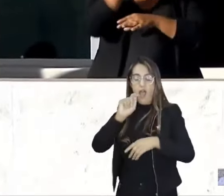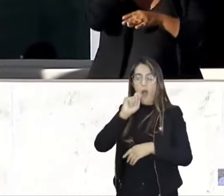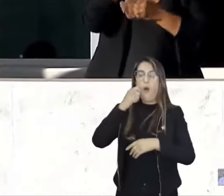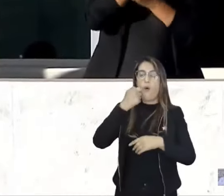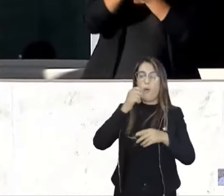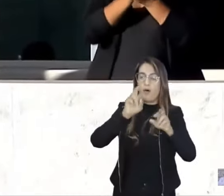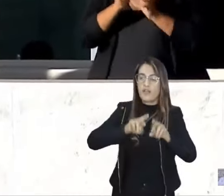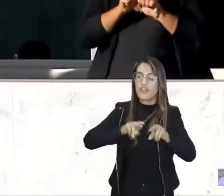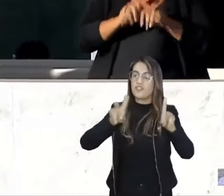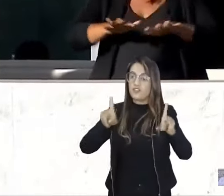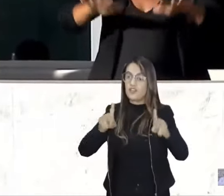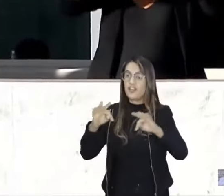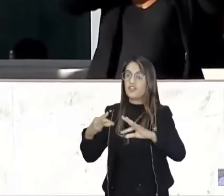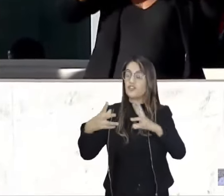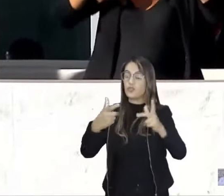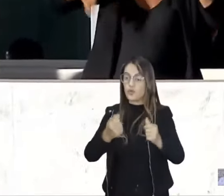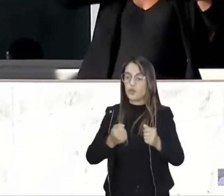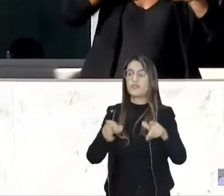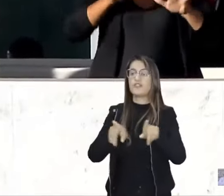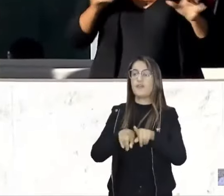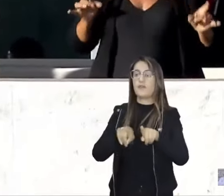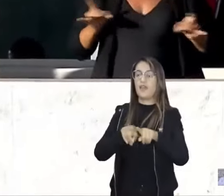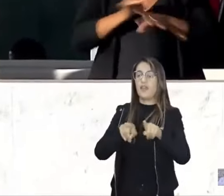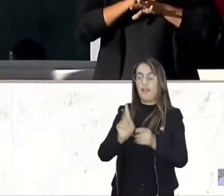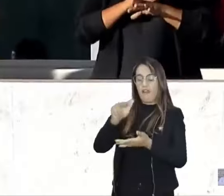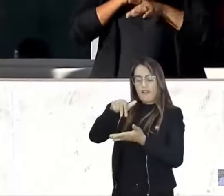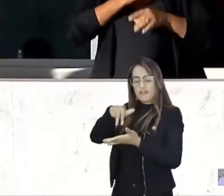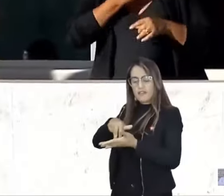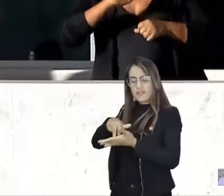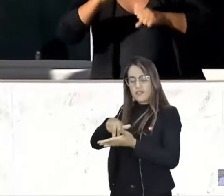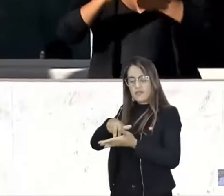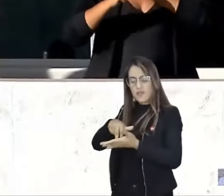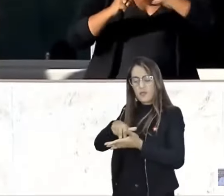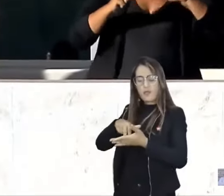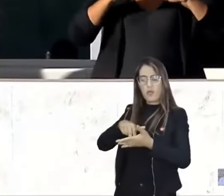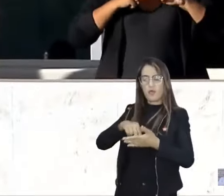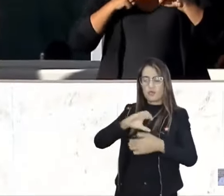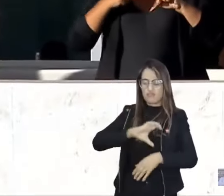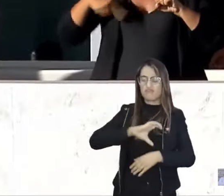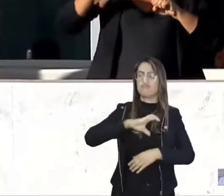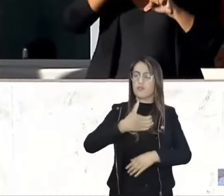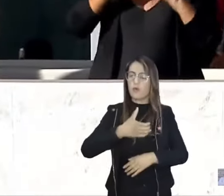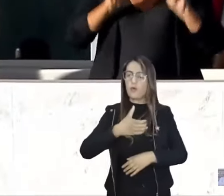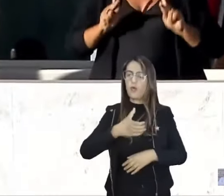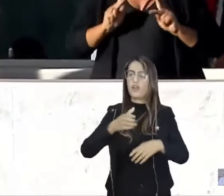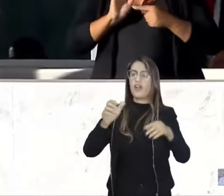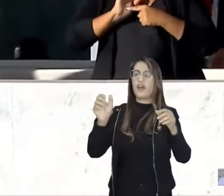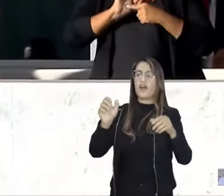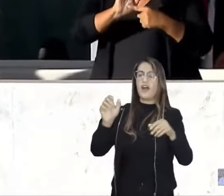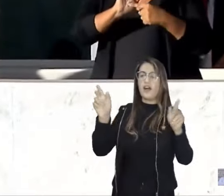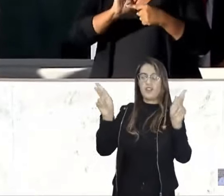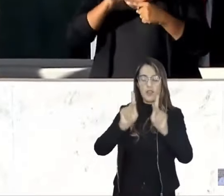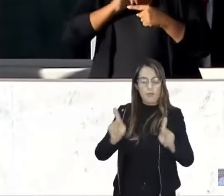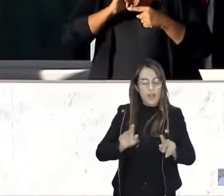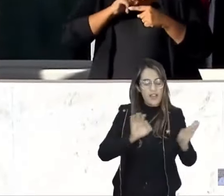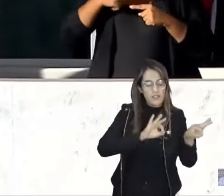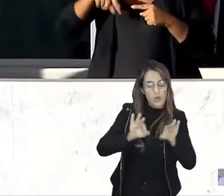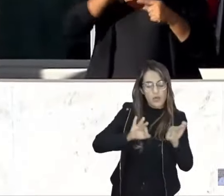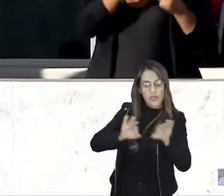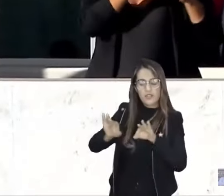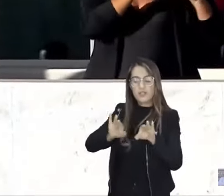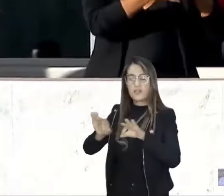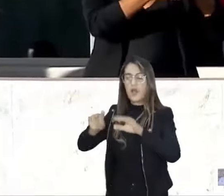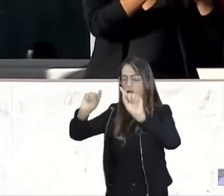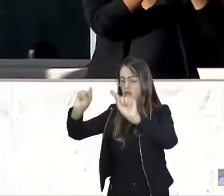todos. E que estejamos sempre prontos a reagir em paz e em ordem a quaisquer ataques de